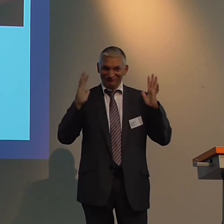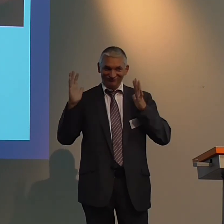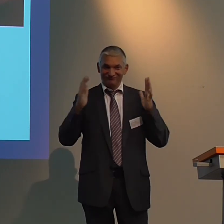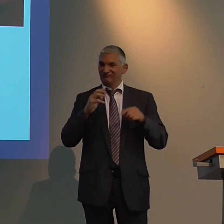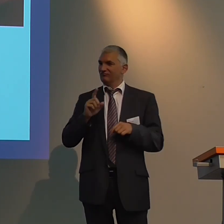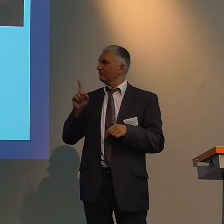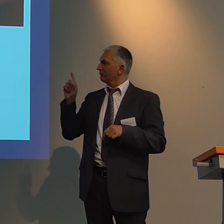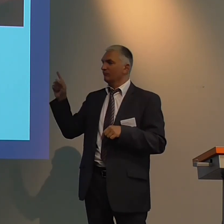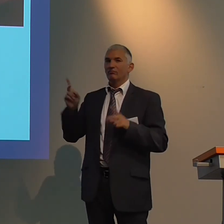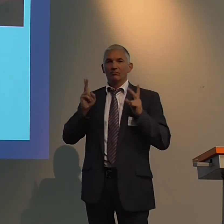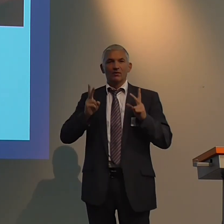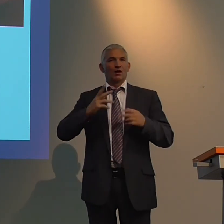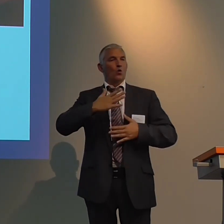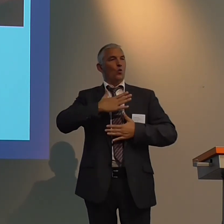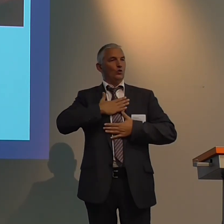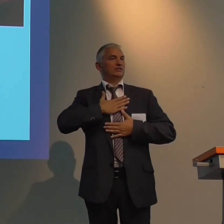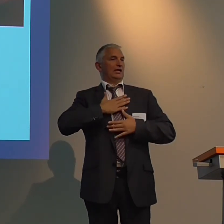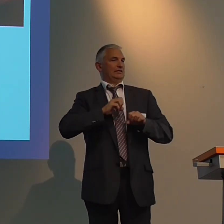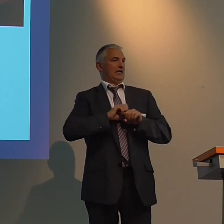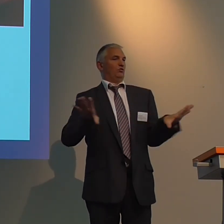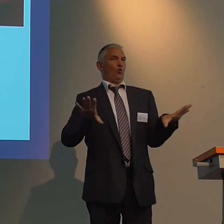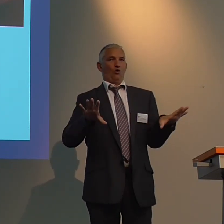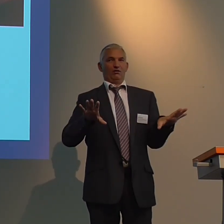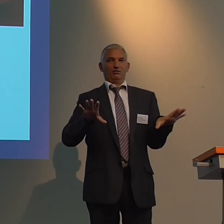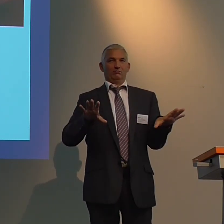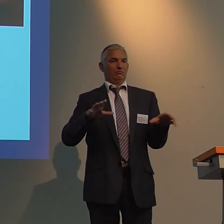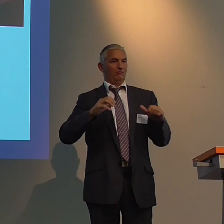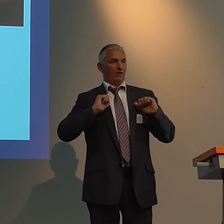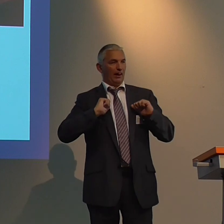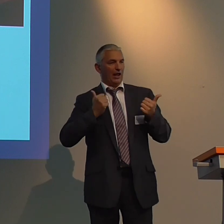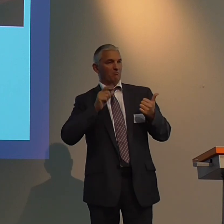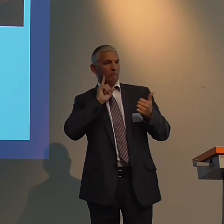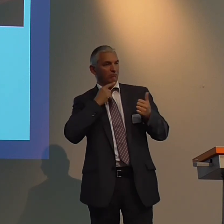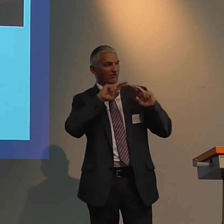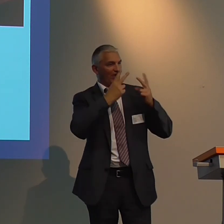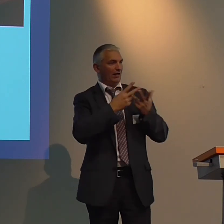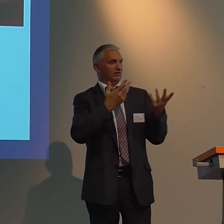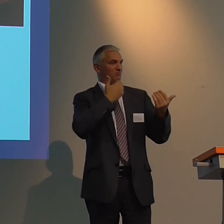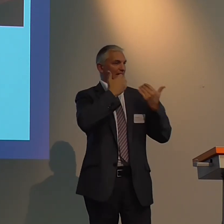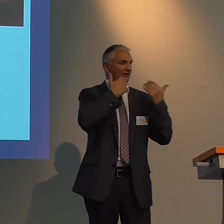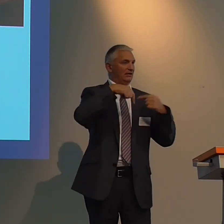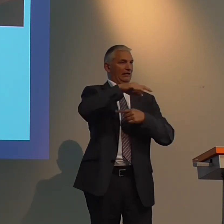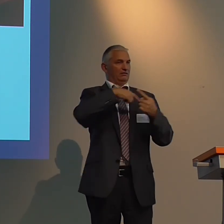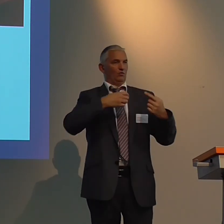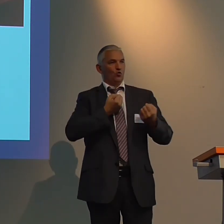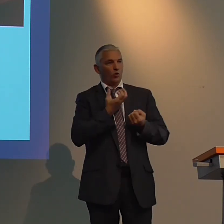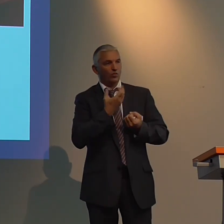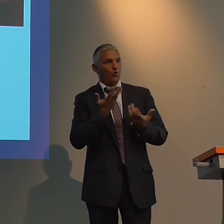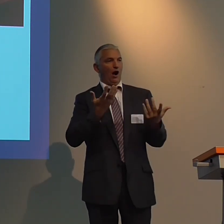statt Hören. Das ist sehr erfreulich. Und das ist praktisch unsere Sendung. Das ist die zeigt das Leben der Menschen,